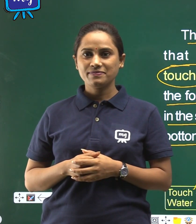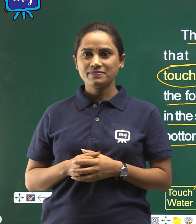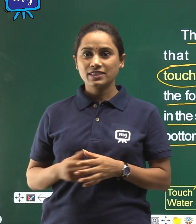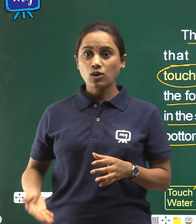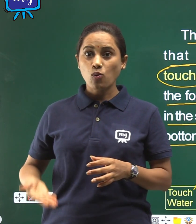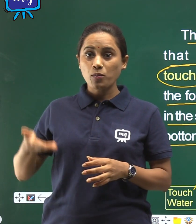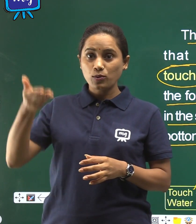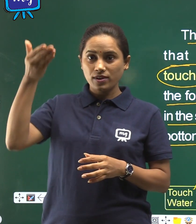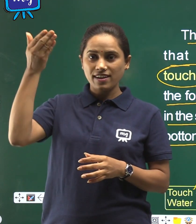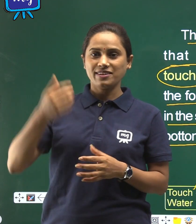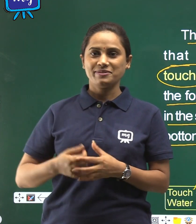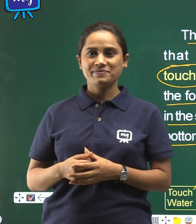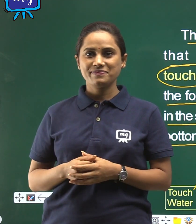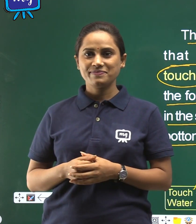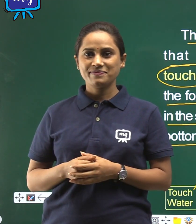ऊपर उठना,